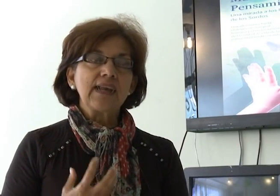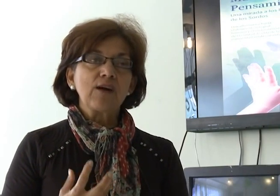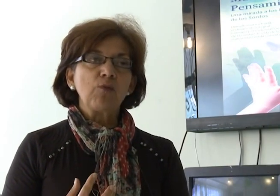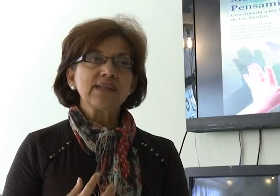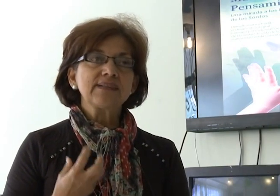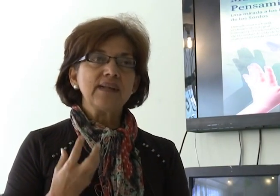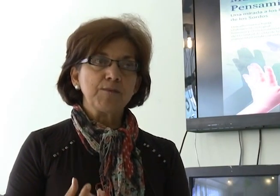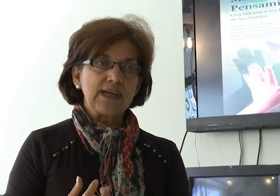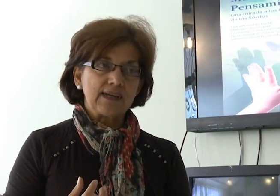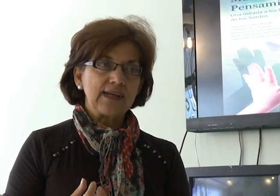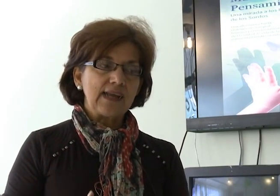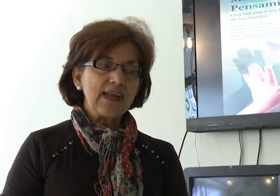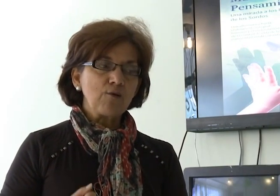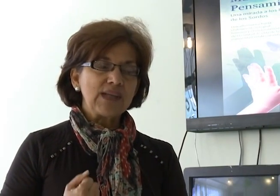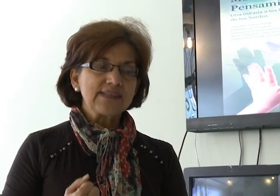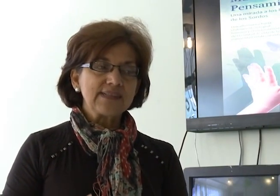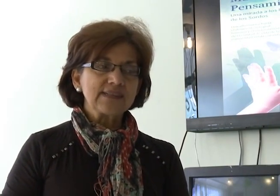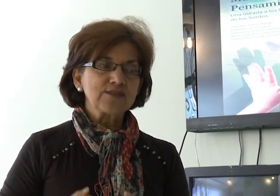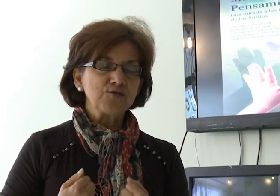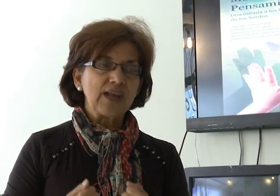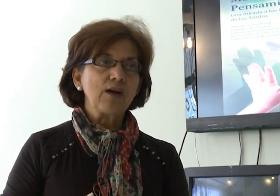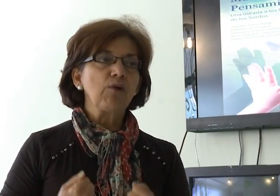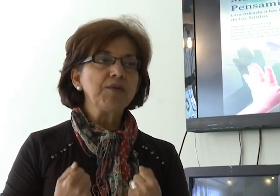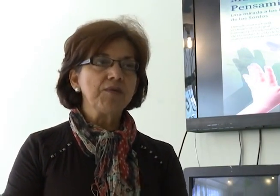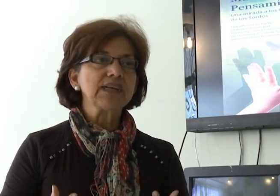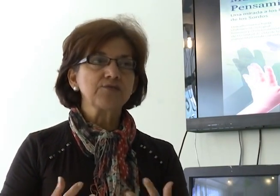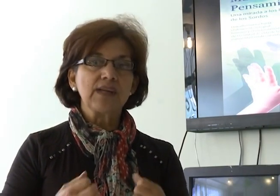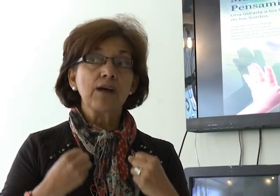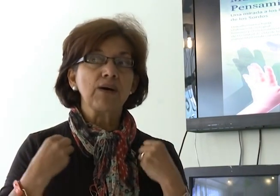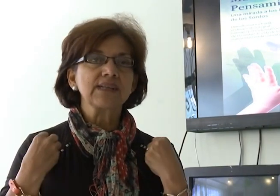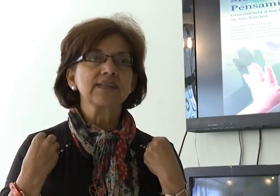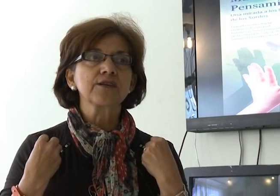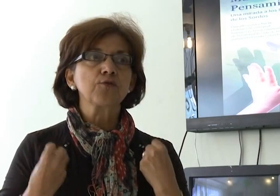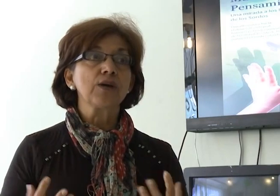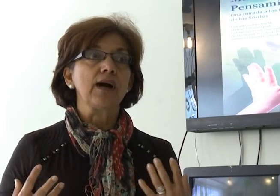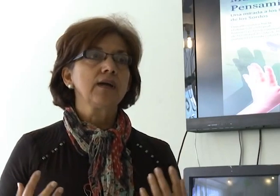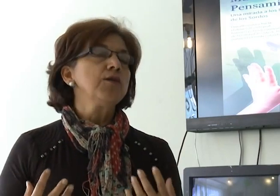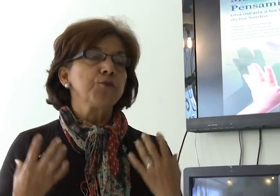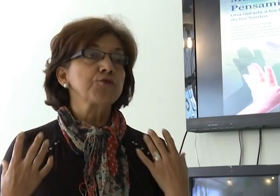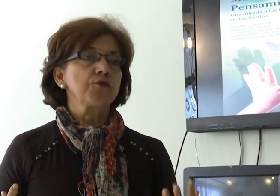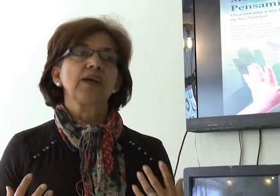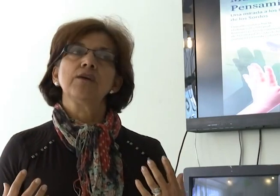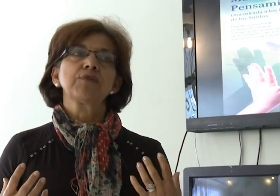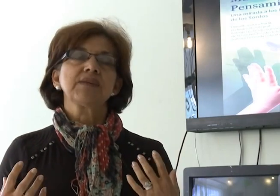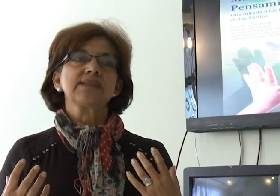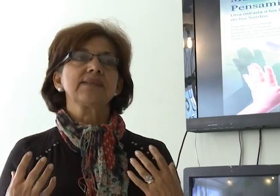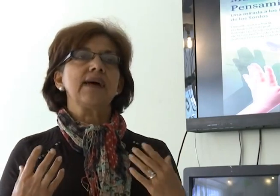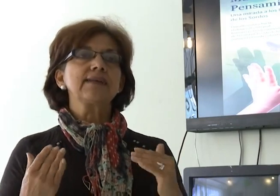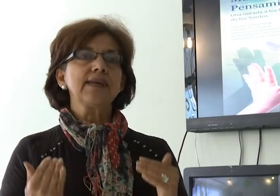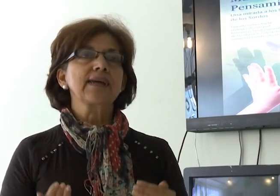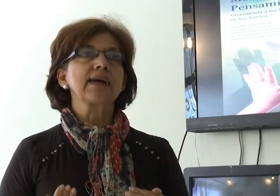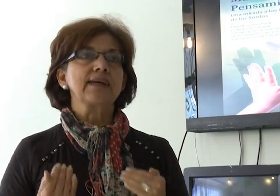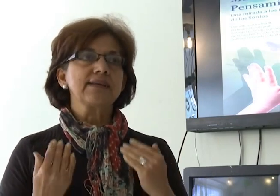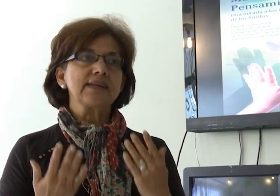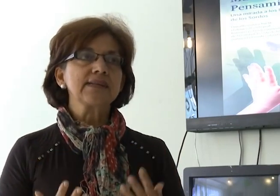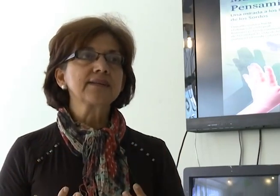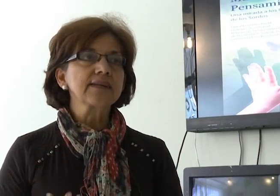lengua es dinámica, que la lengua de señas es una lengua viva, es una lengua que circula por toda la universidad y que cada día se